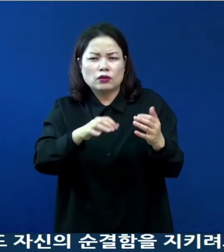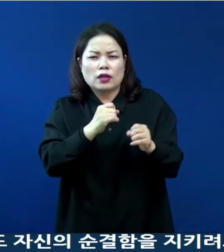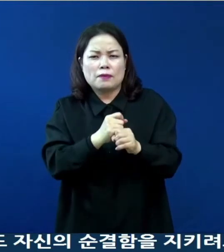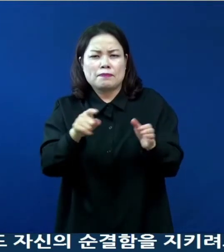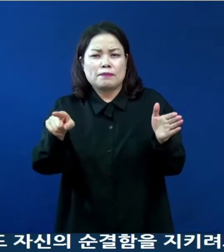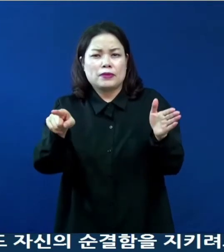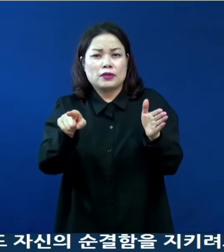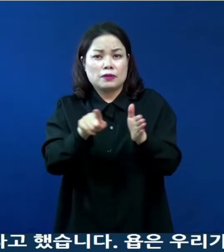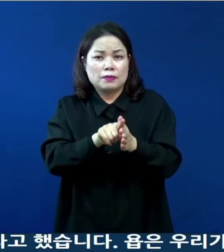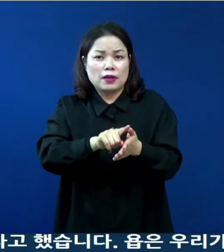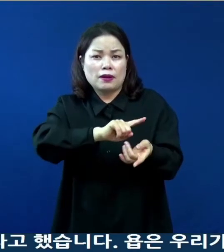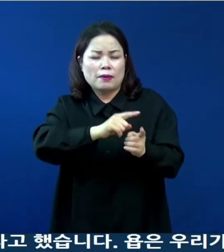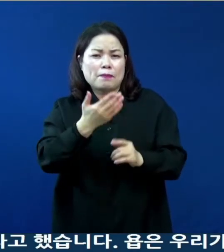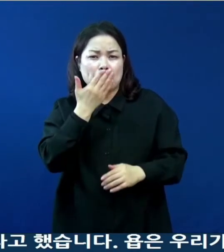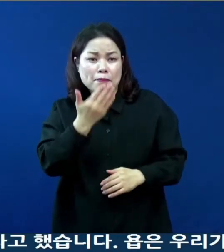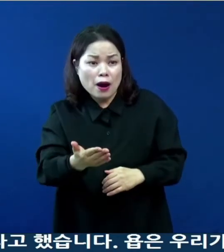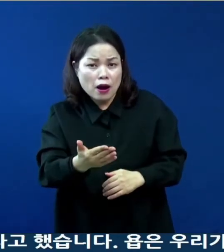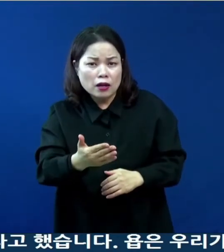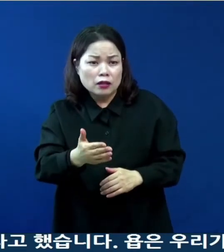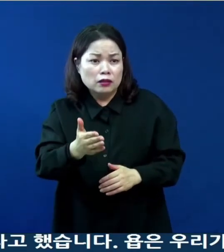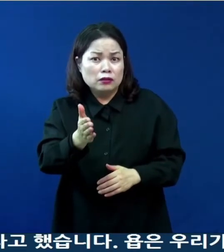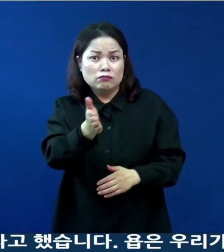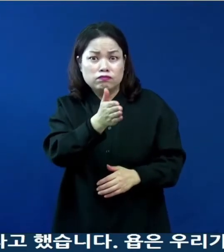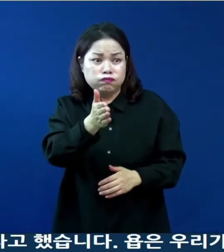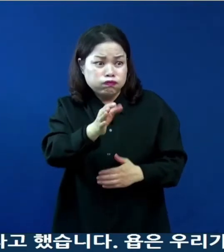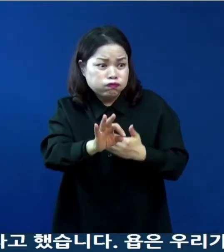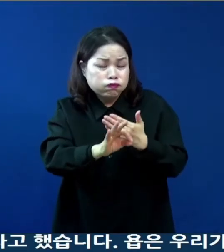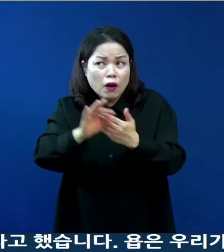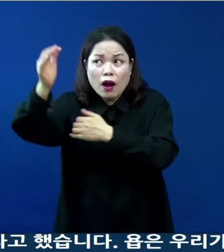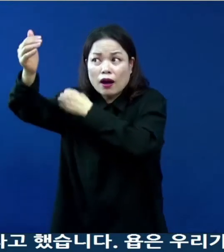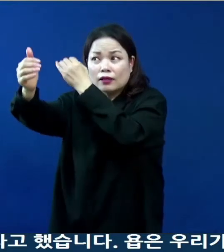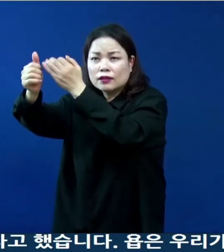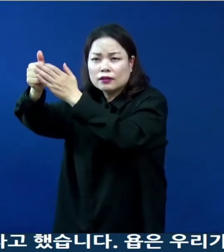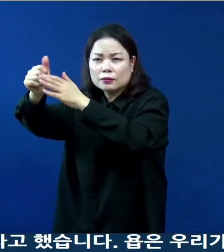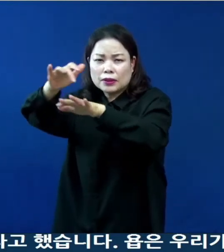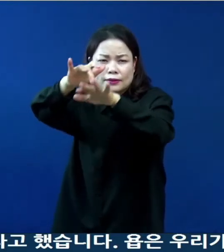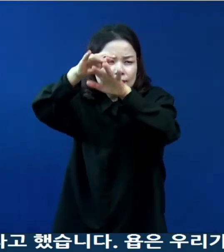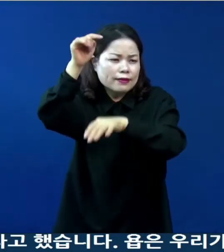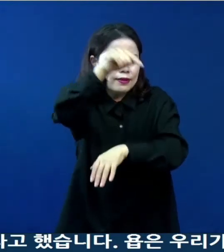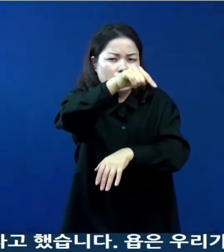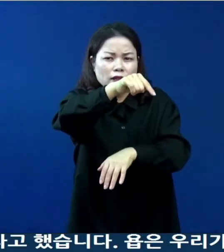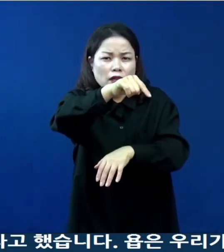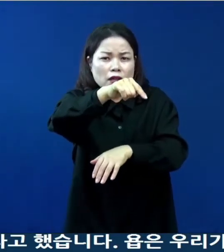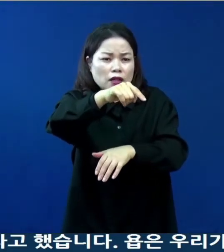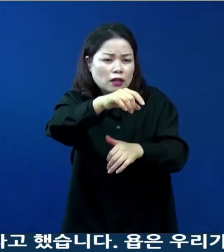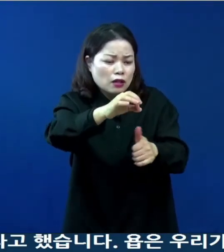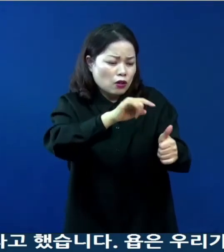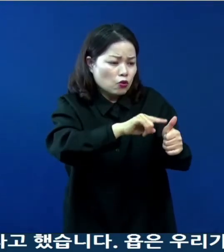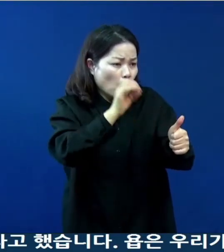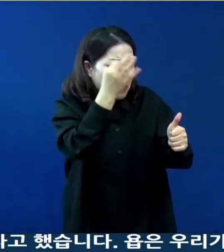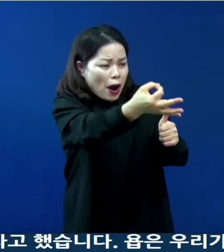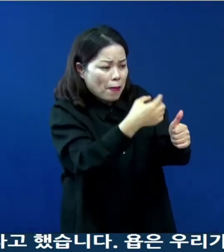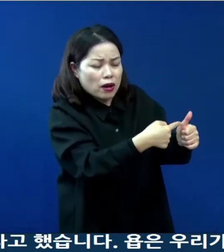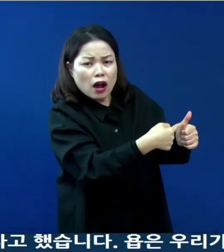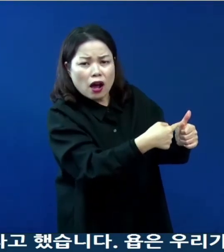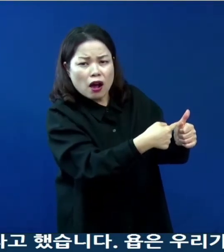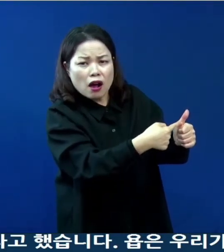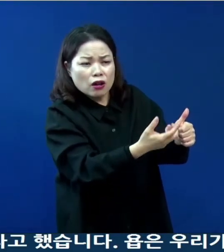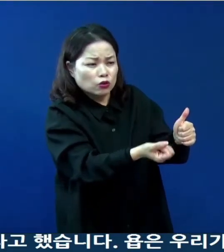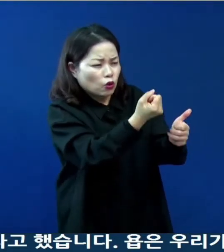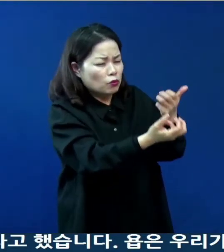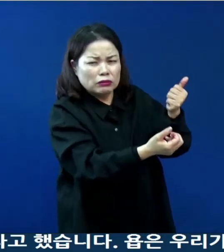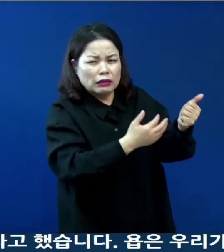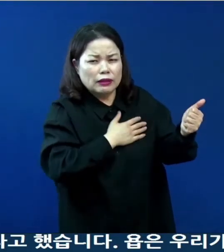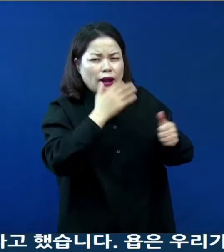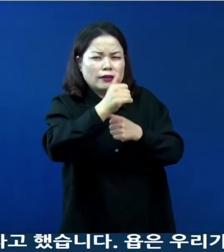믿음으로 대처를 하고 있습니다. 이 정도 되면 하나님께서 사탄을 향해서 욥을 보아라, 욥은 그의 소유물 때문에